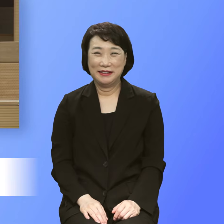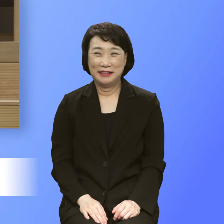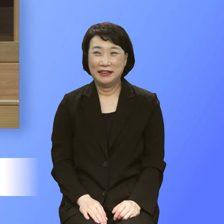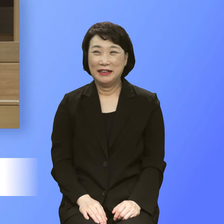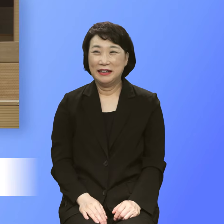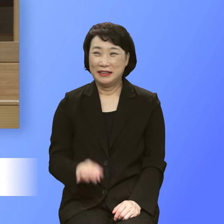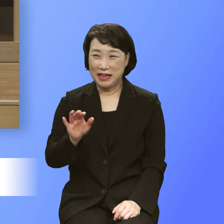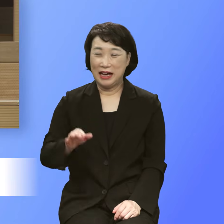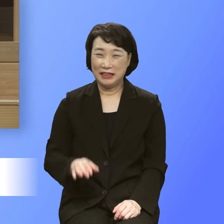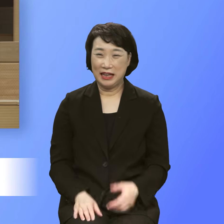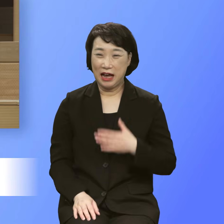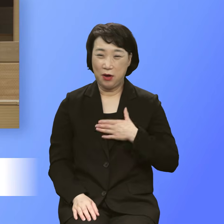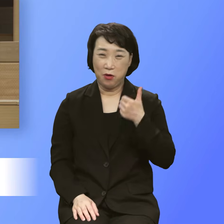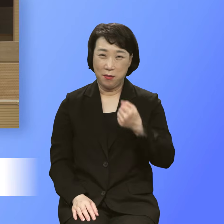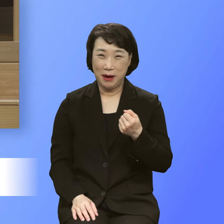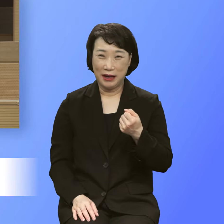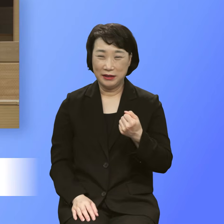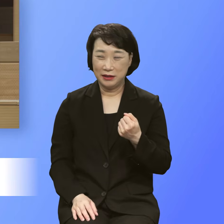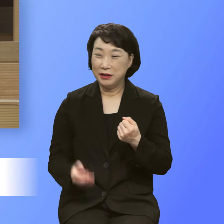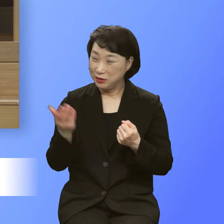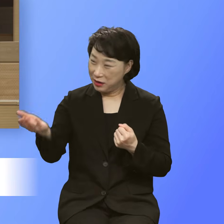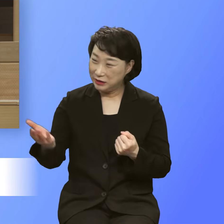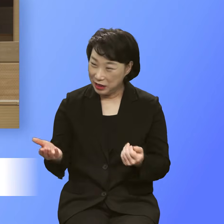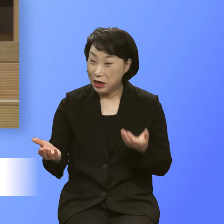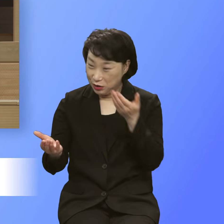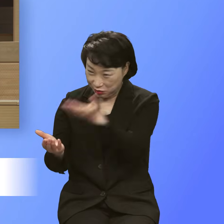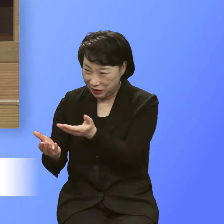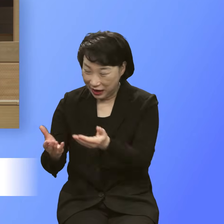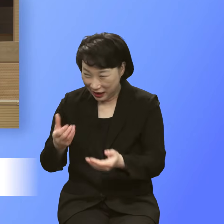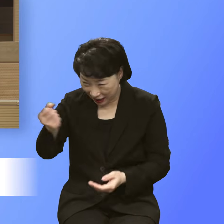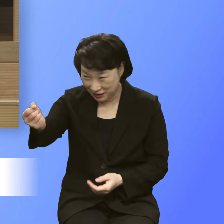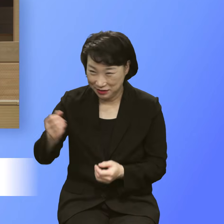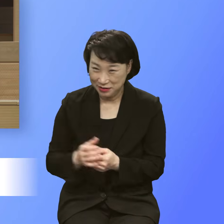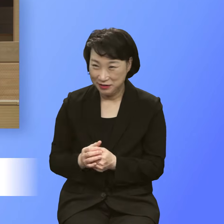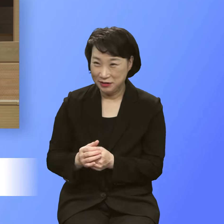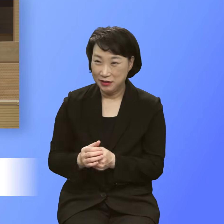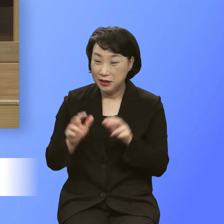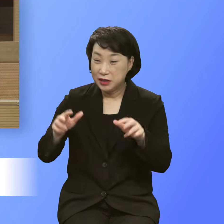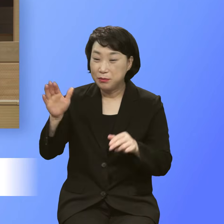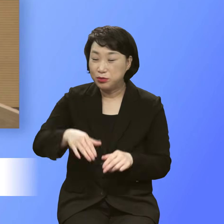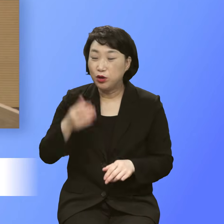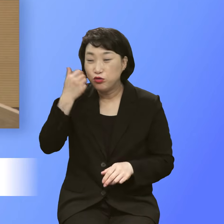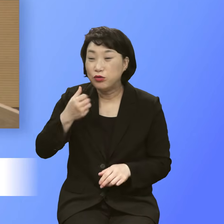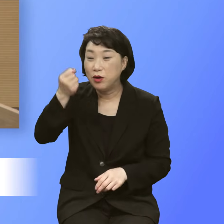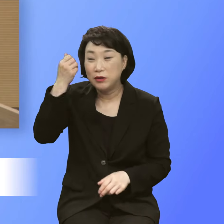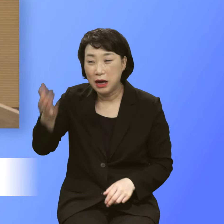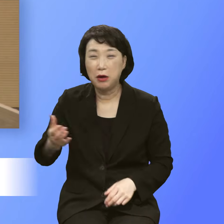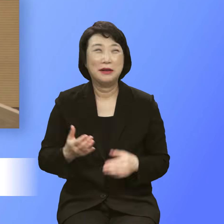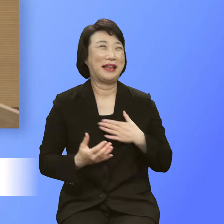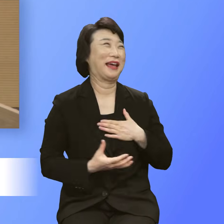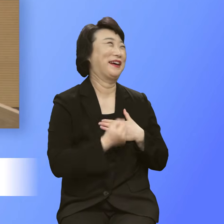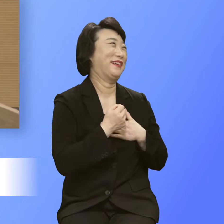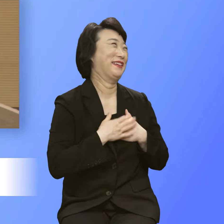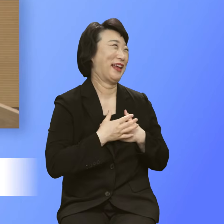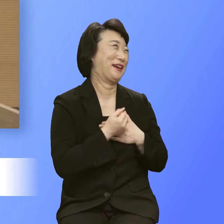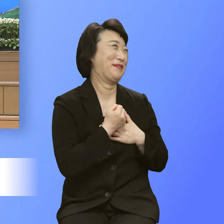자, 내가 5만 원을 내가 예원이에게 준다. 가져라. 지금부터 누구 거요? 왜 네